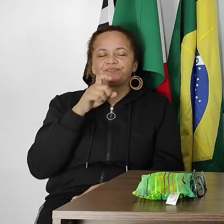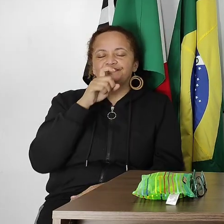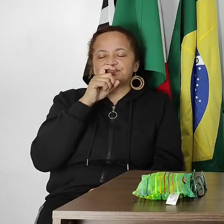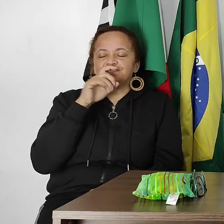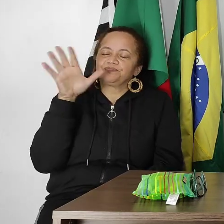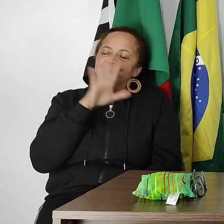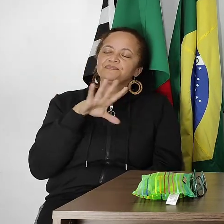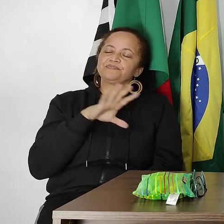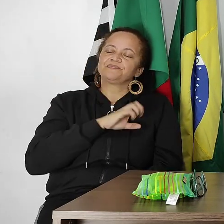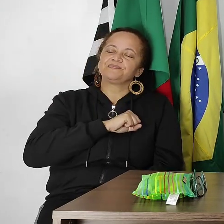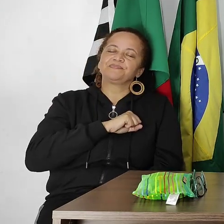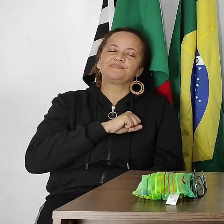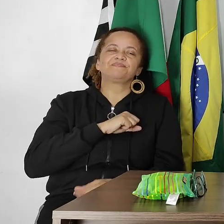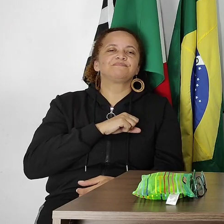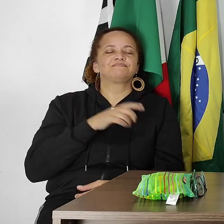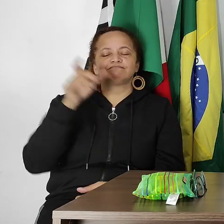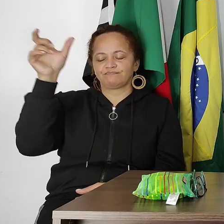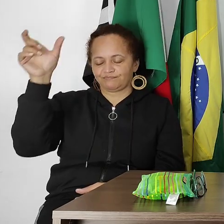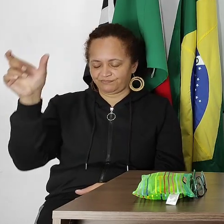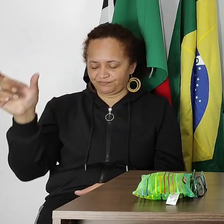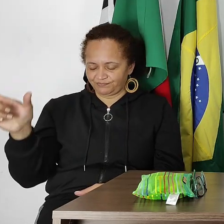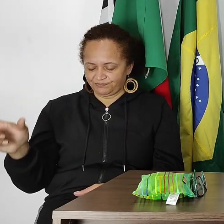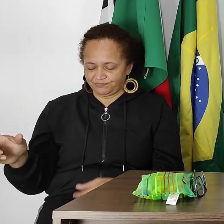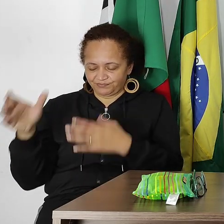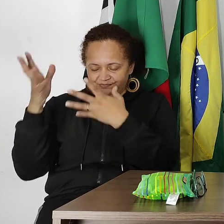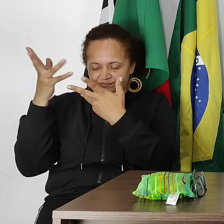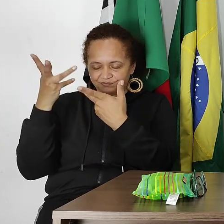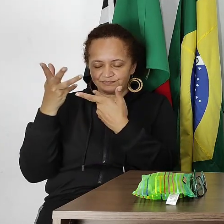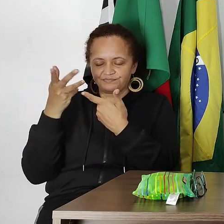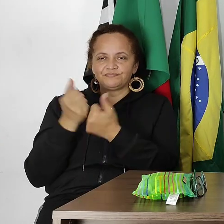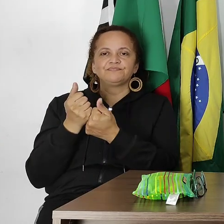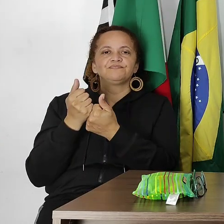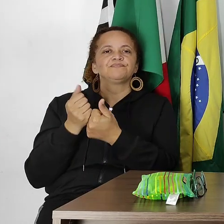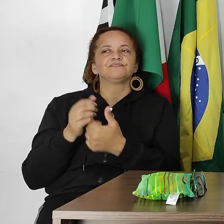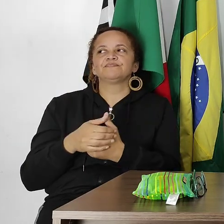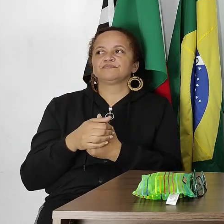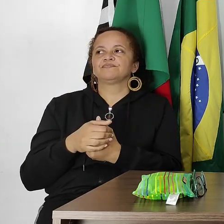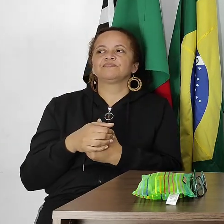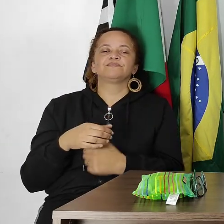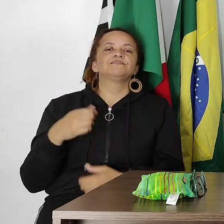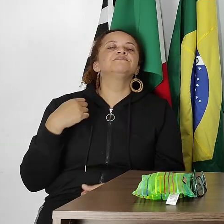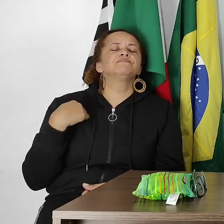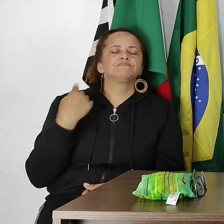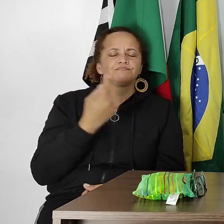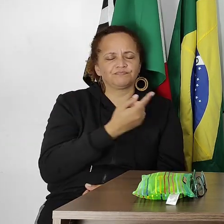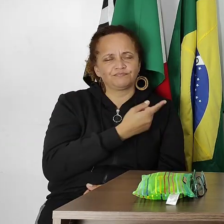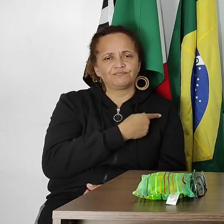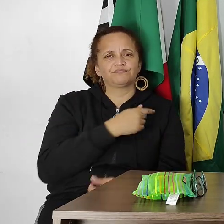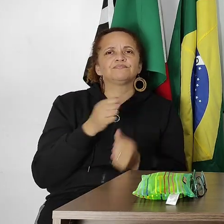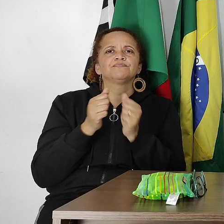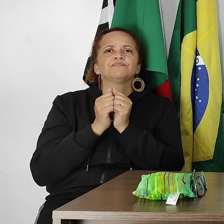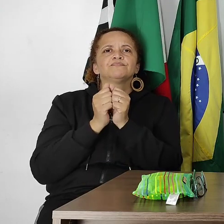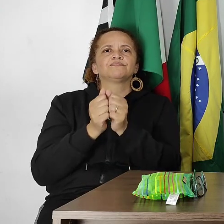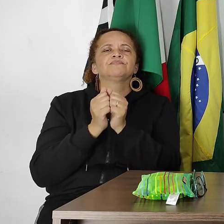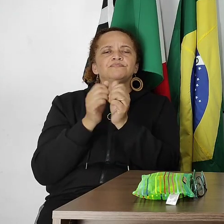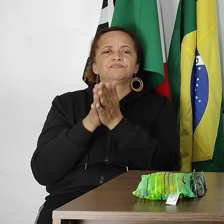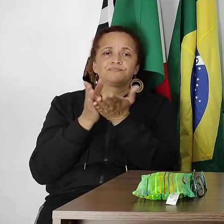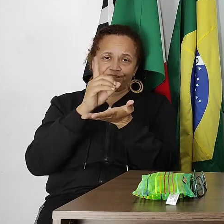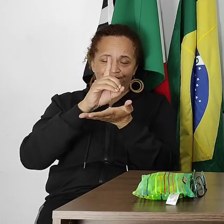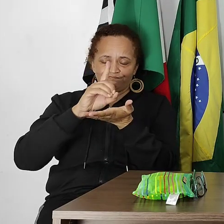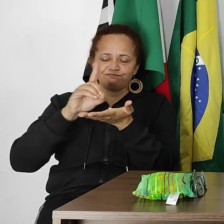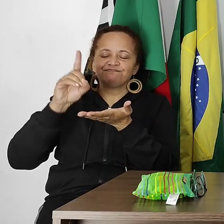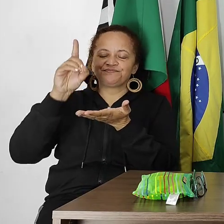amado, Pai querido, nós entramos na Tua doce e maravilhosa presença, Pai. Nós estamos aqui, Senhor, para falar da Tua